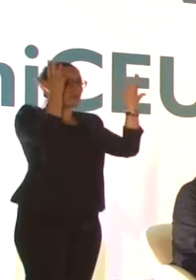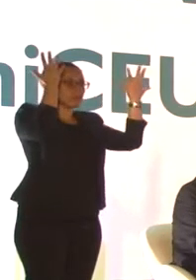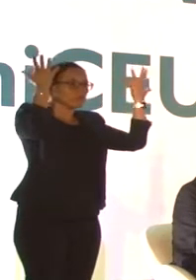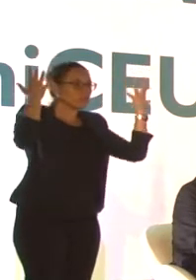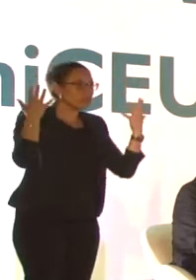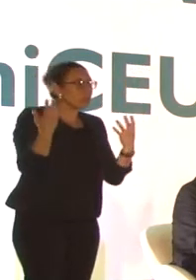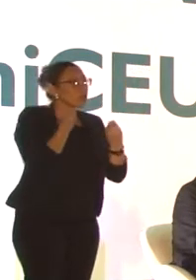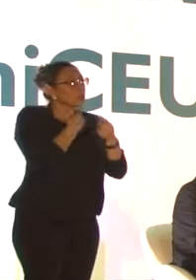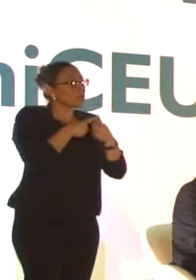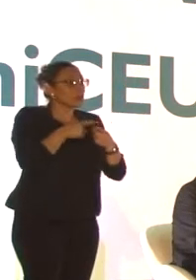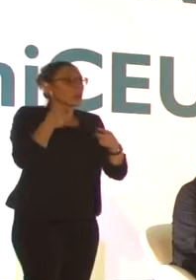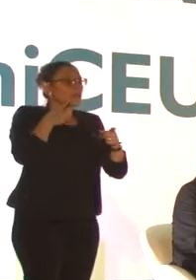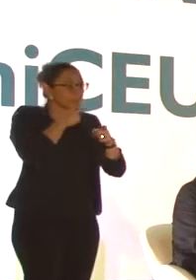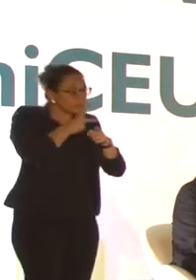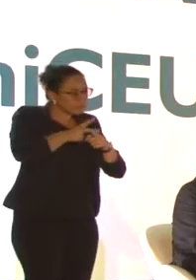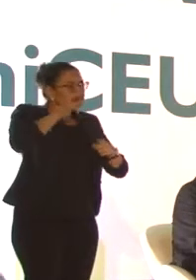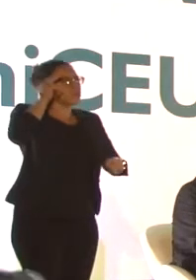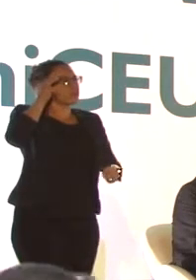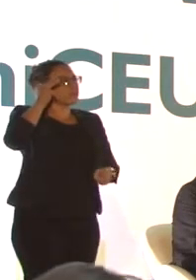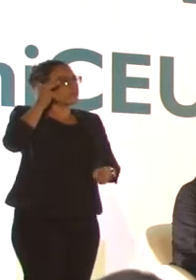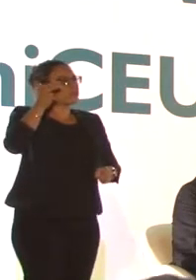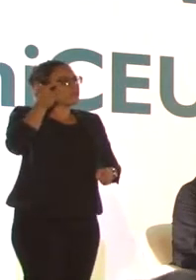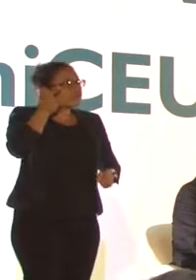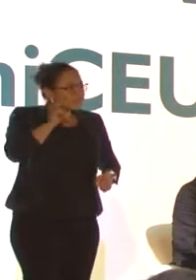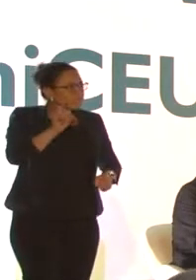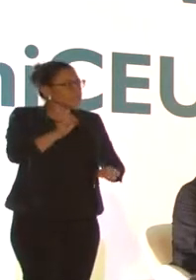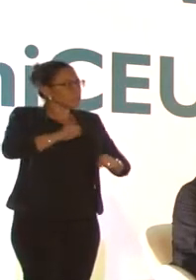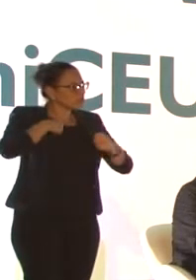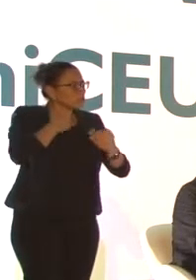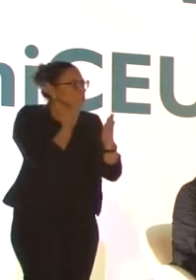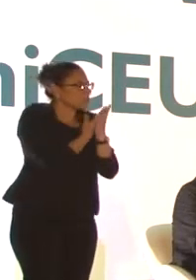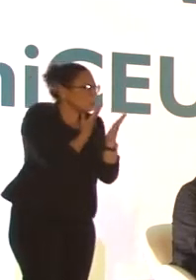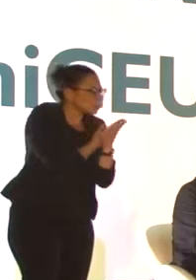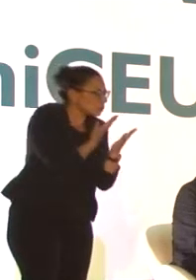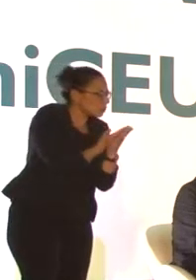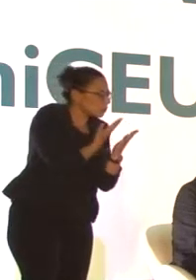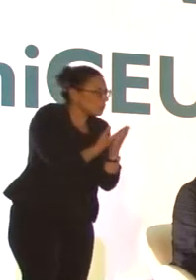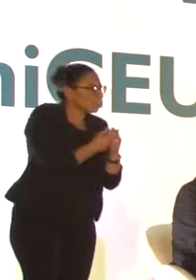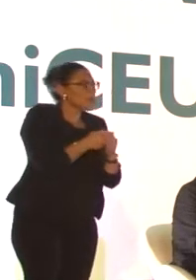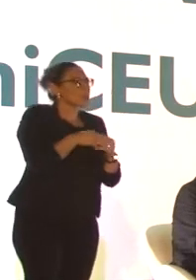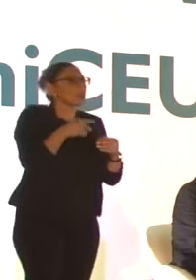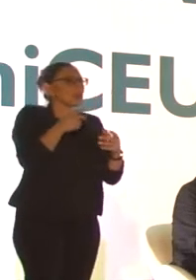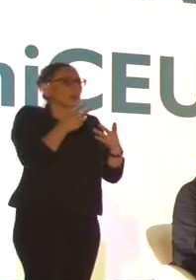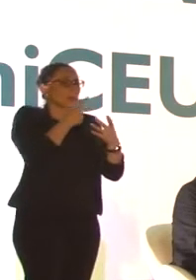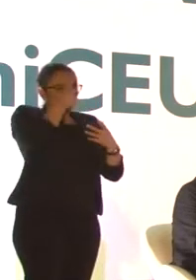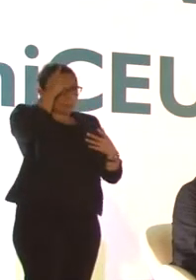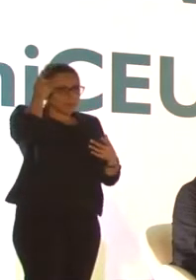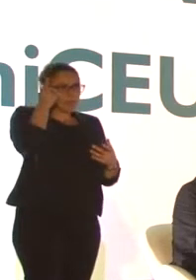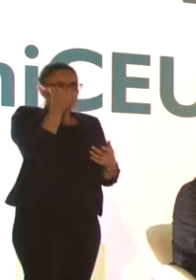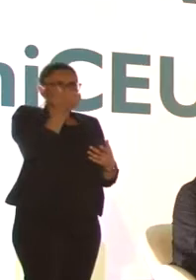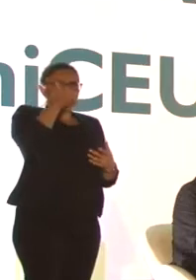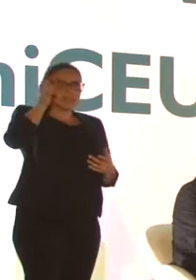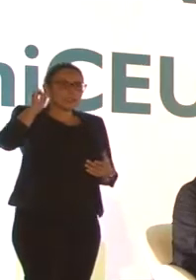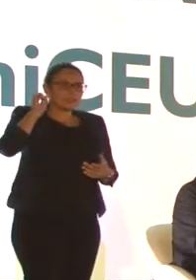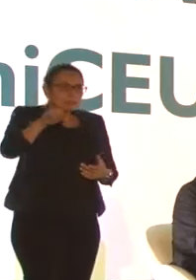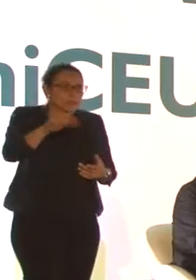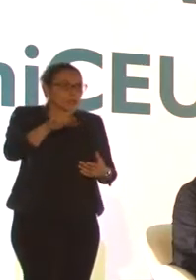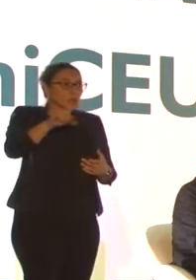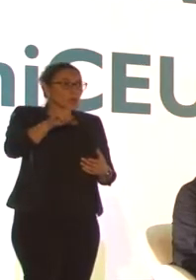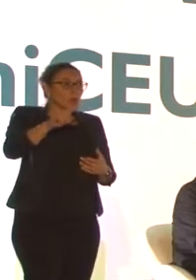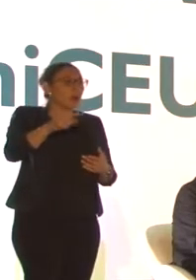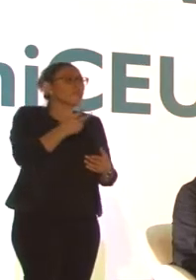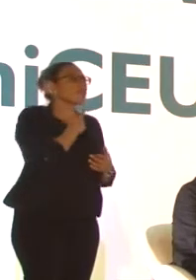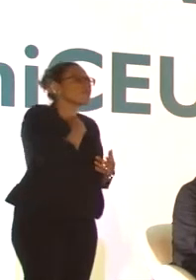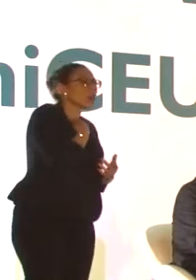de vocês, a vitória de vocês, vocês tiveram que estudar, eram quase 6 mil candidatos para 900